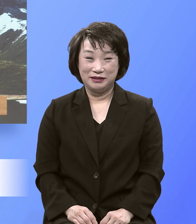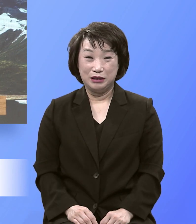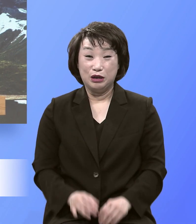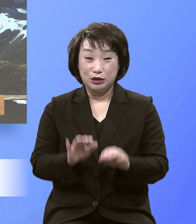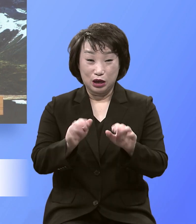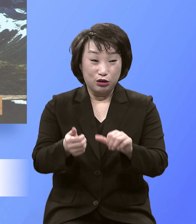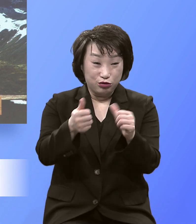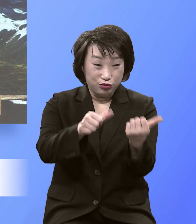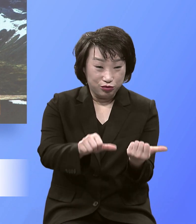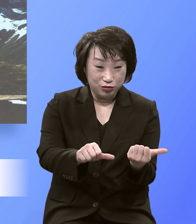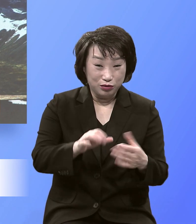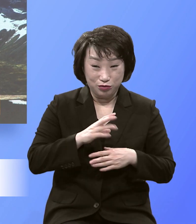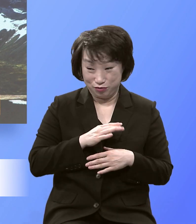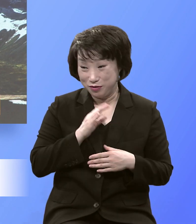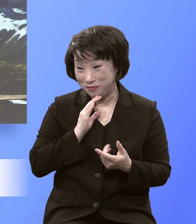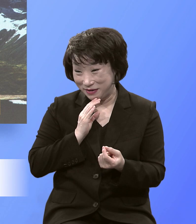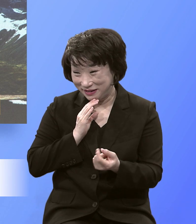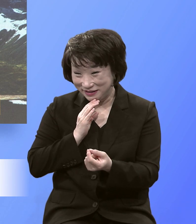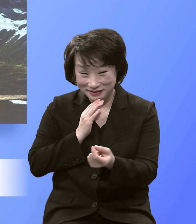죽는 것이 두렵지요.